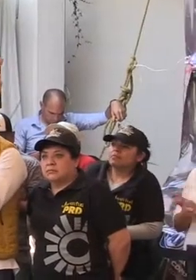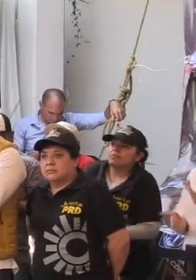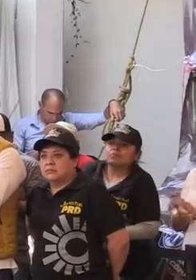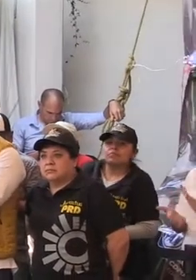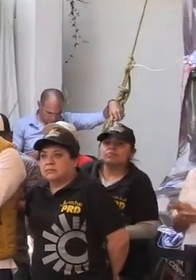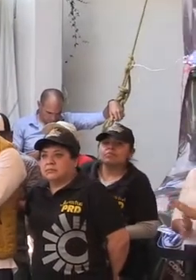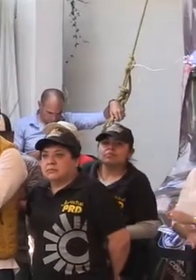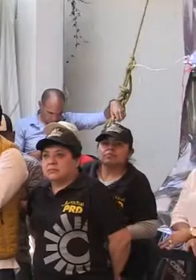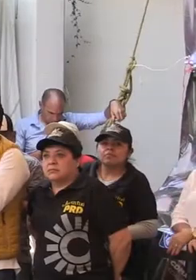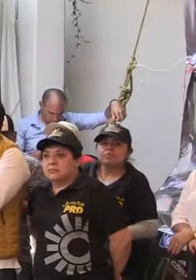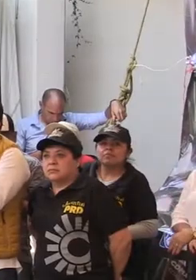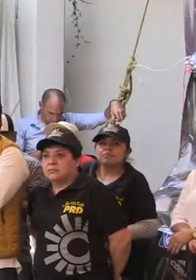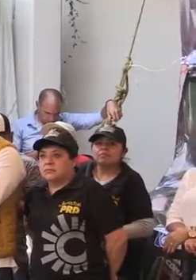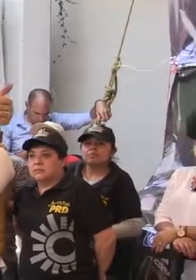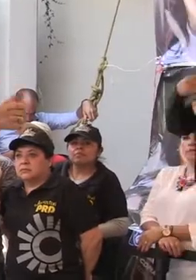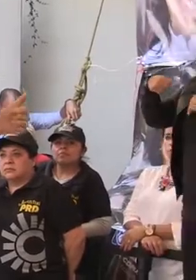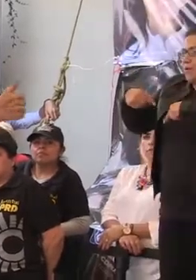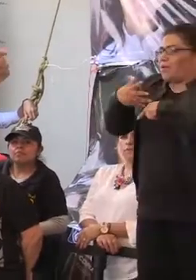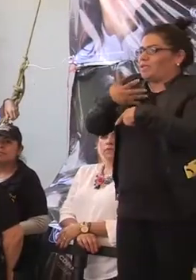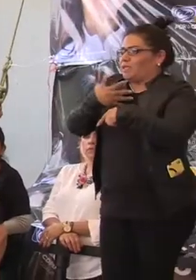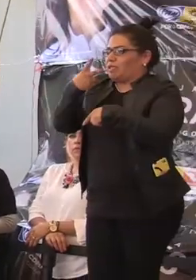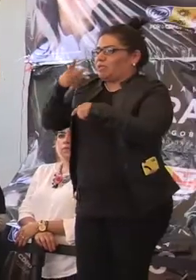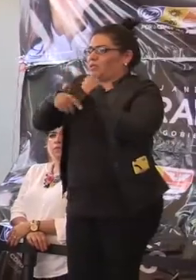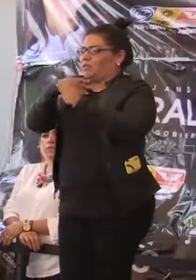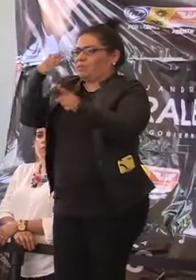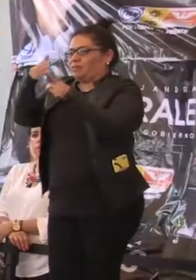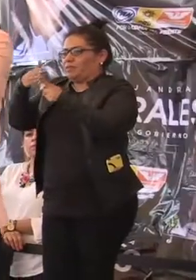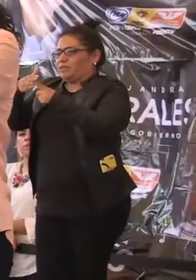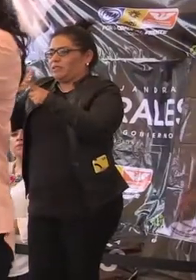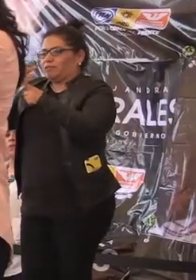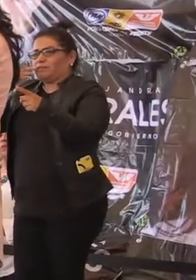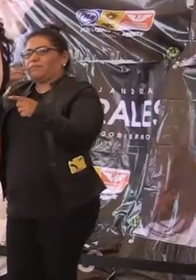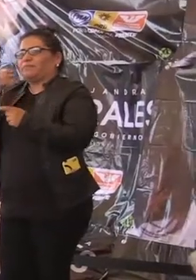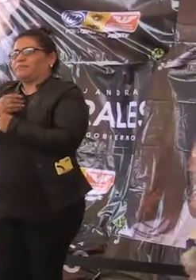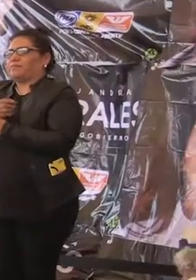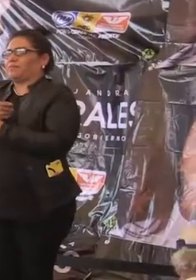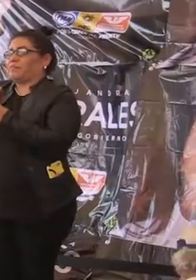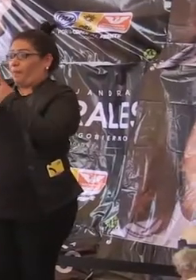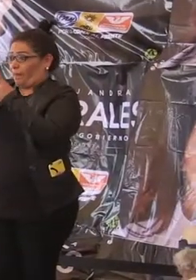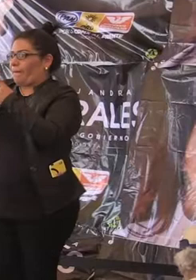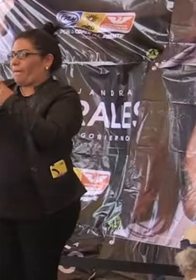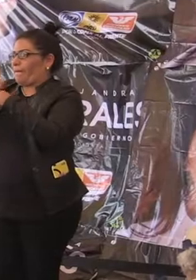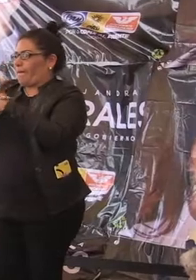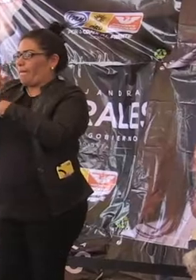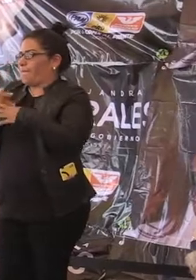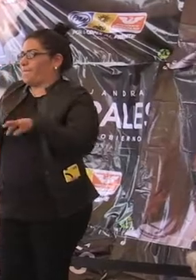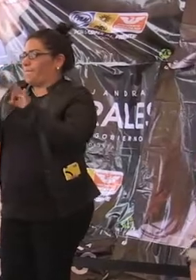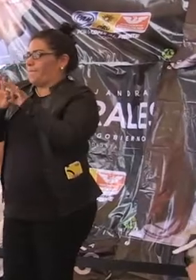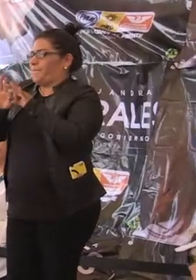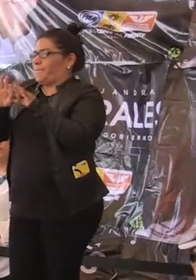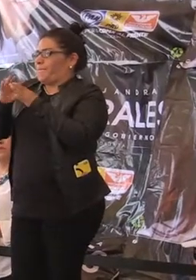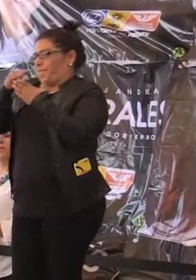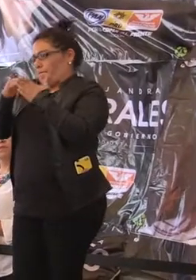demostrado todo este tiempo. Y hoy tengo dos objetivos en la mira. El más importante, pero voy a empezar